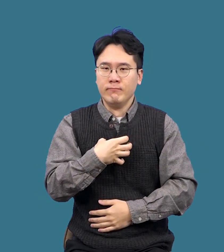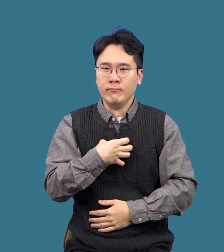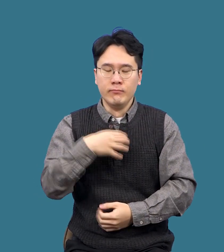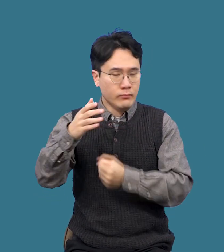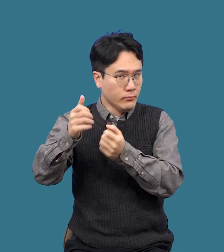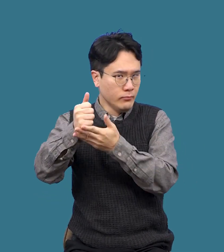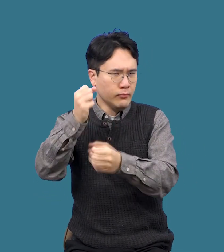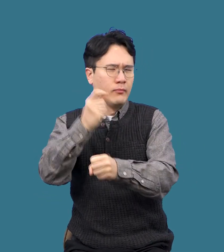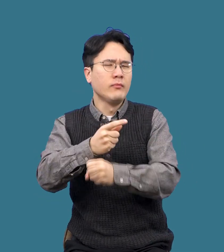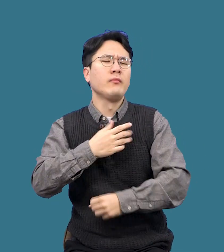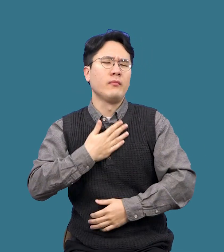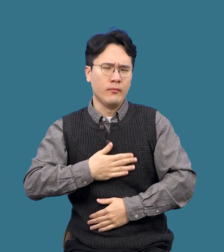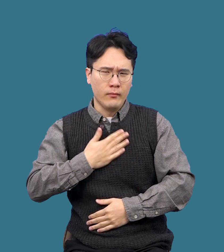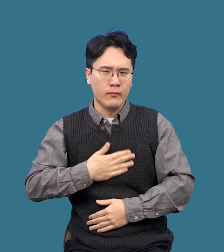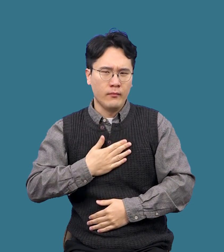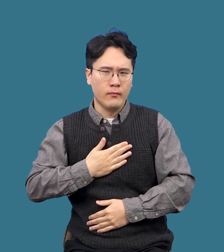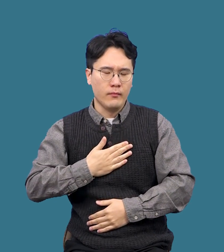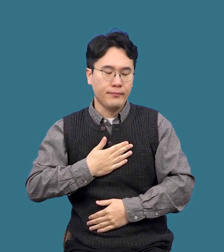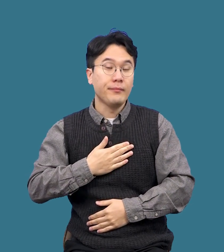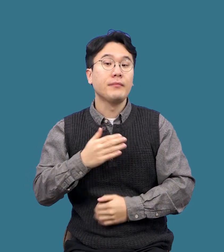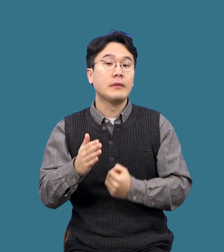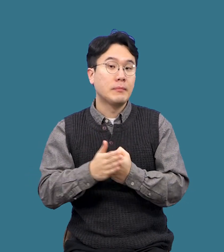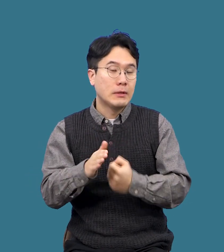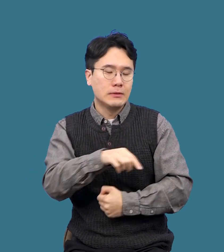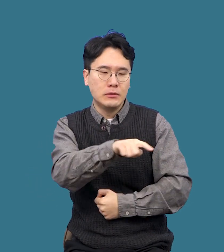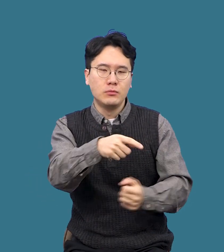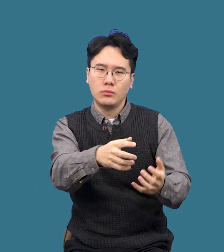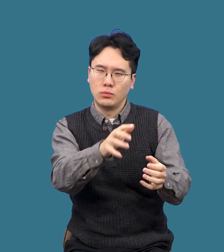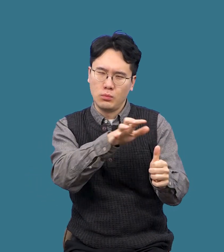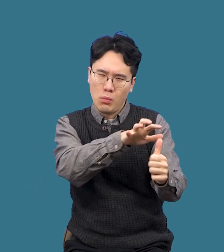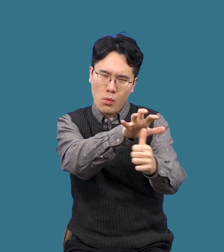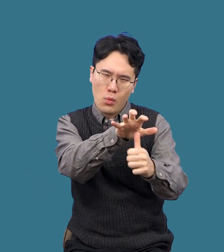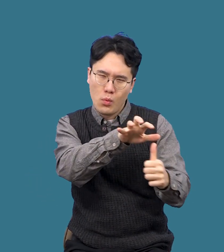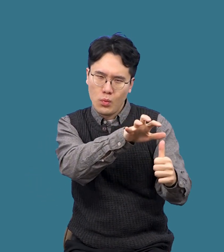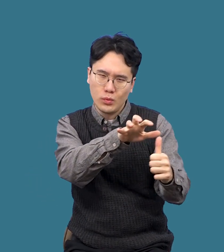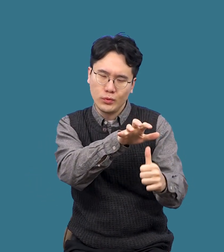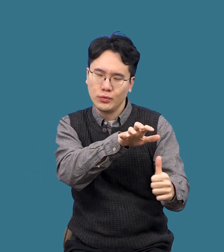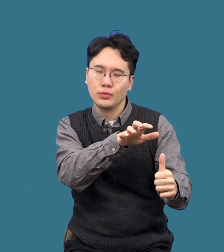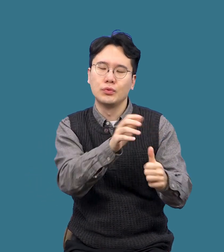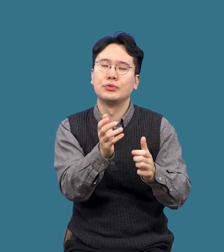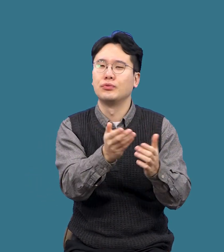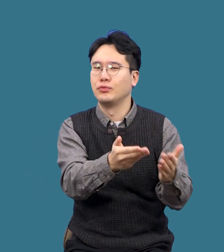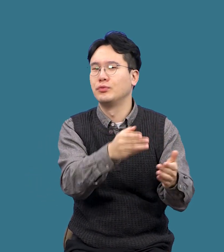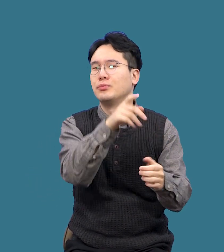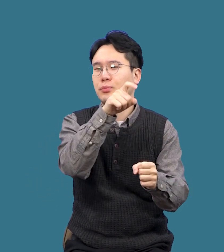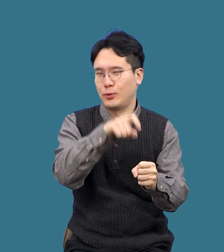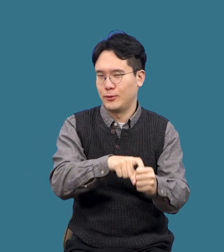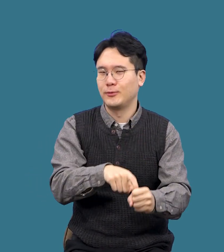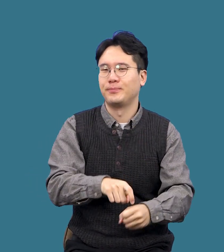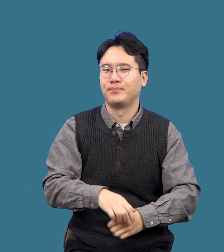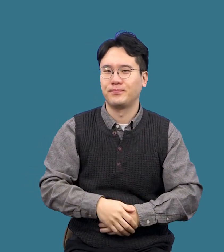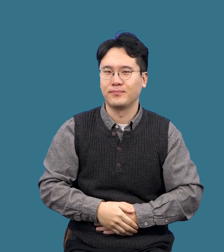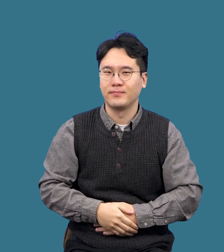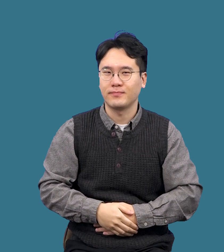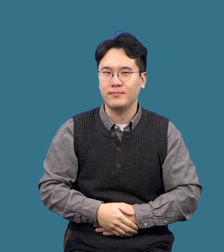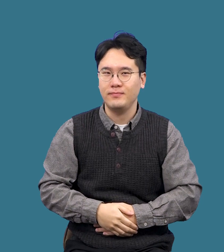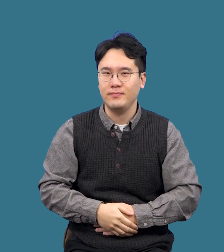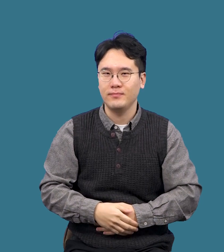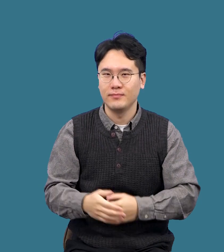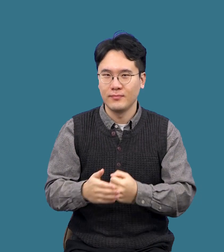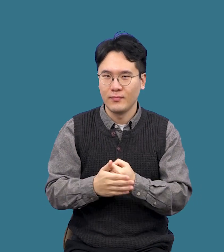계셨고 그들을 보호하시기 위해서였습니다. 그래서 훈련된 군대가 되어